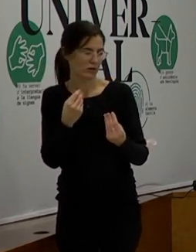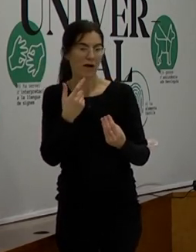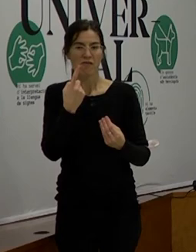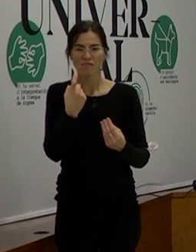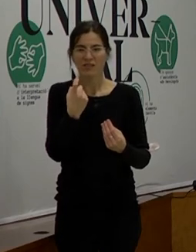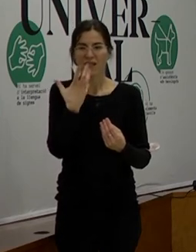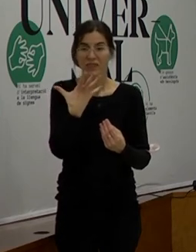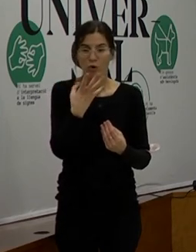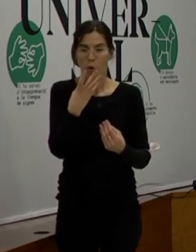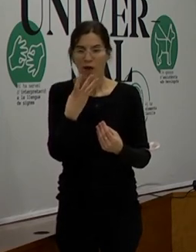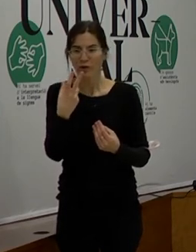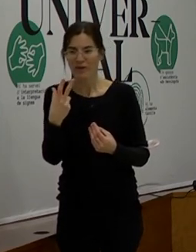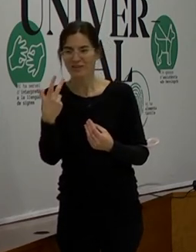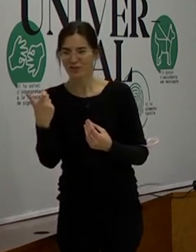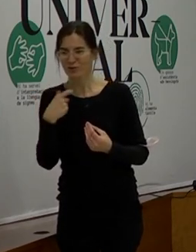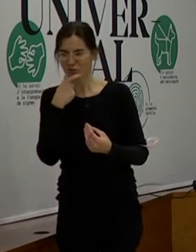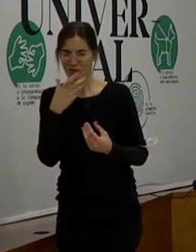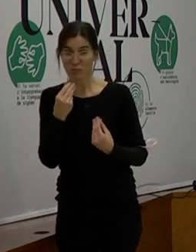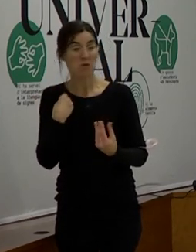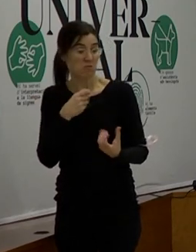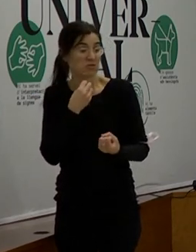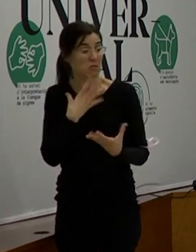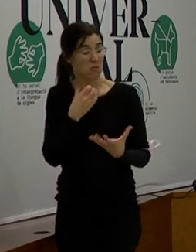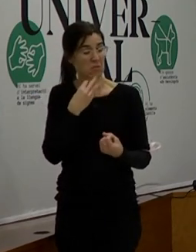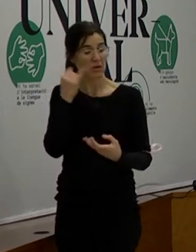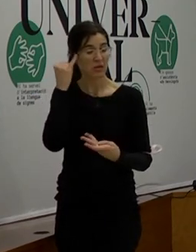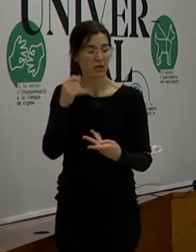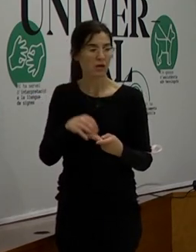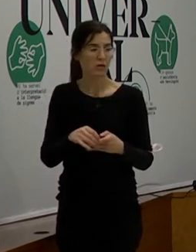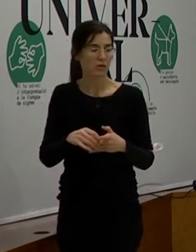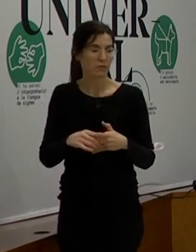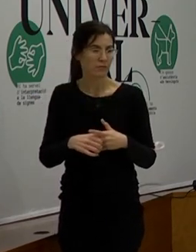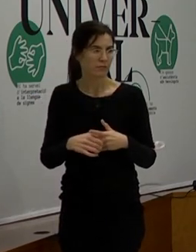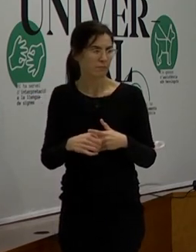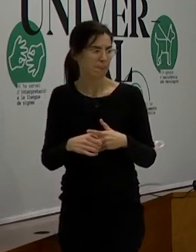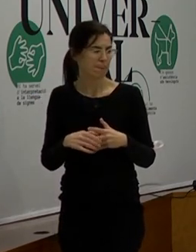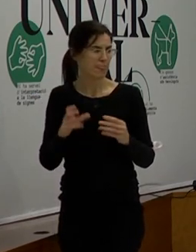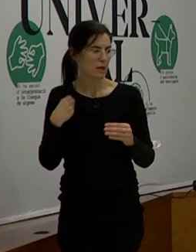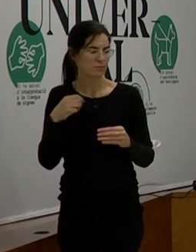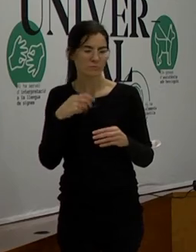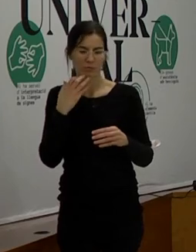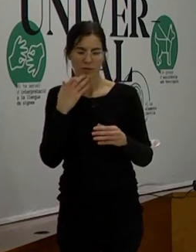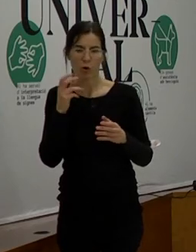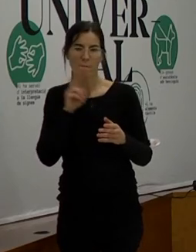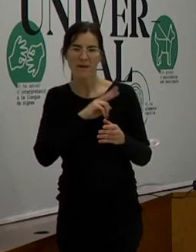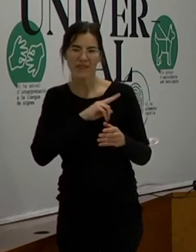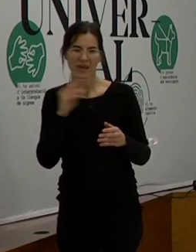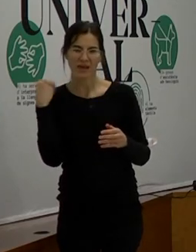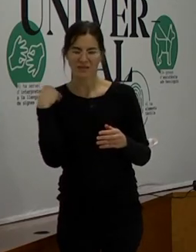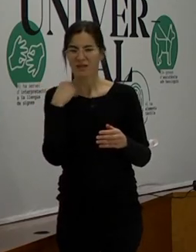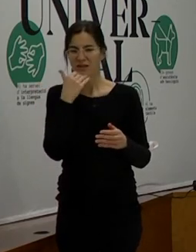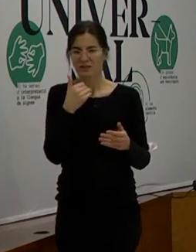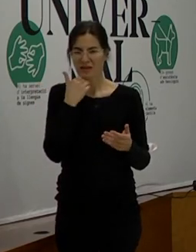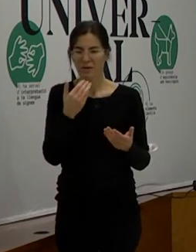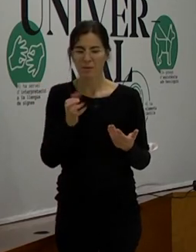4, ¿eh? Però està bé, o sigui, què van fer? Això, Cruza Verde, bueno, esto ya se sabe, ¿no?